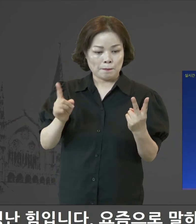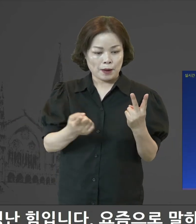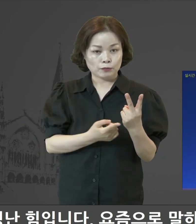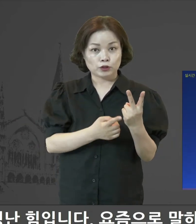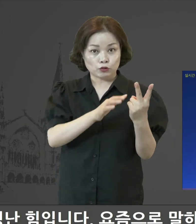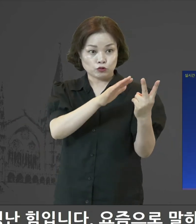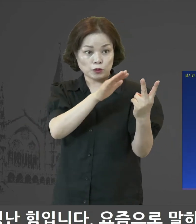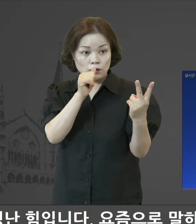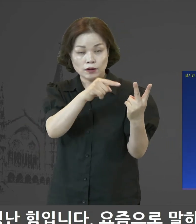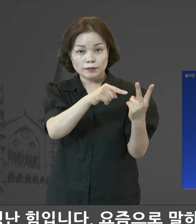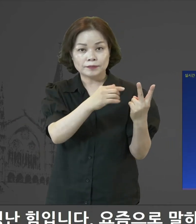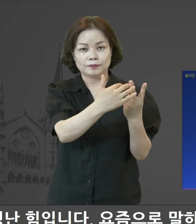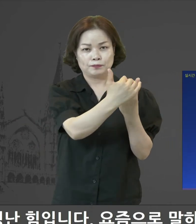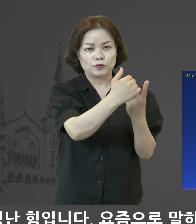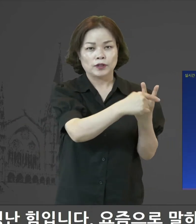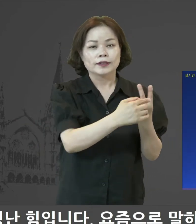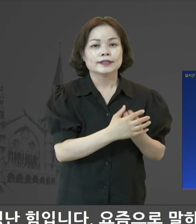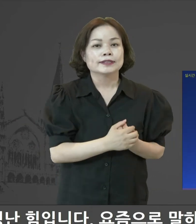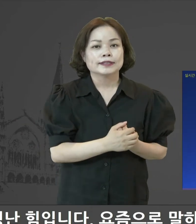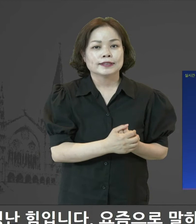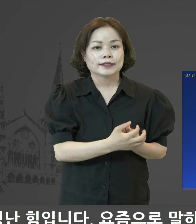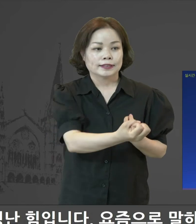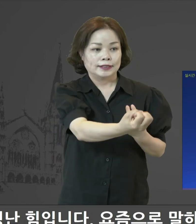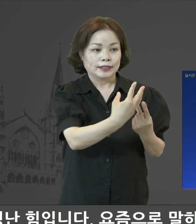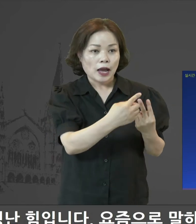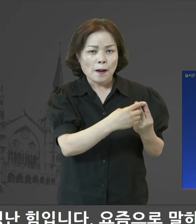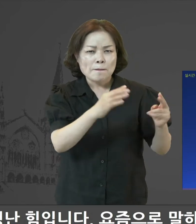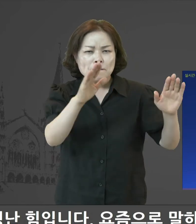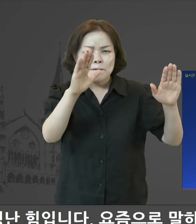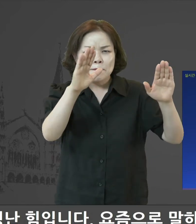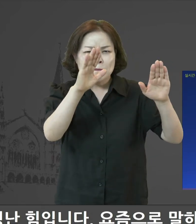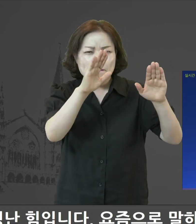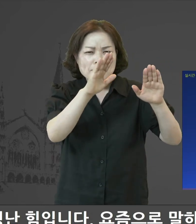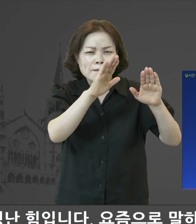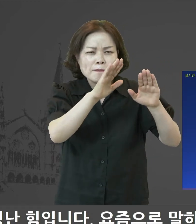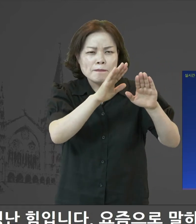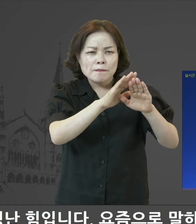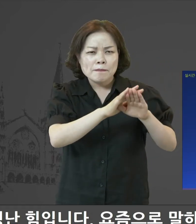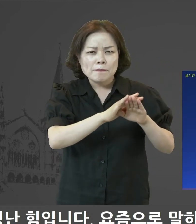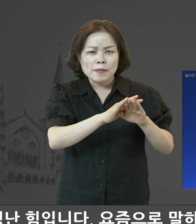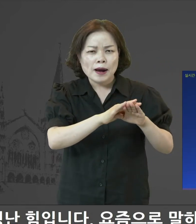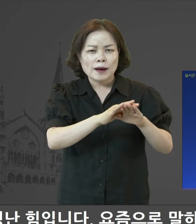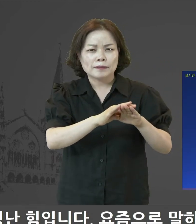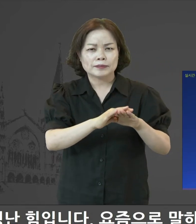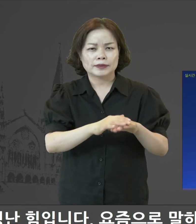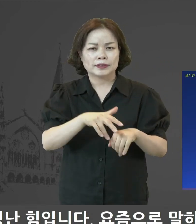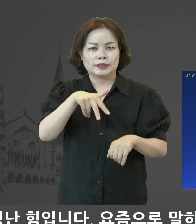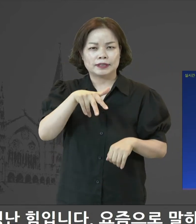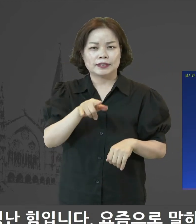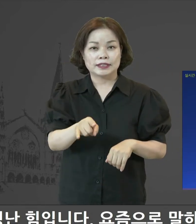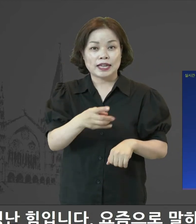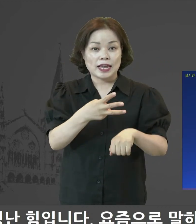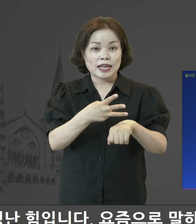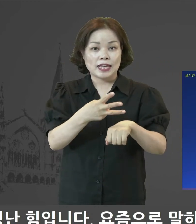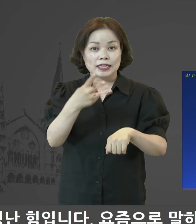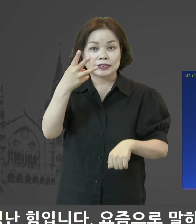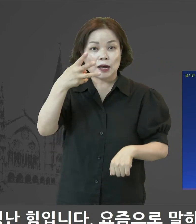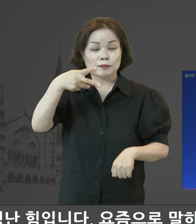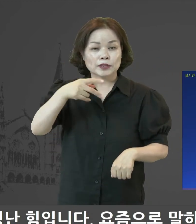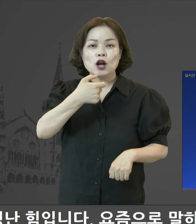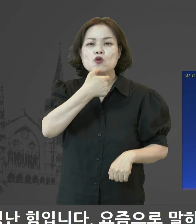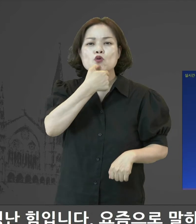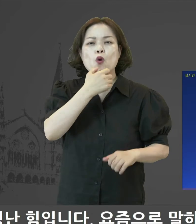23절, 이르시되 밤 제3시, 밤 제3시면 이거 로마